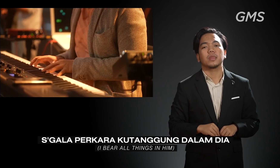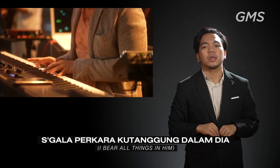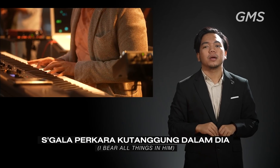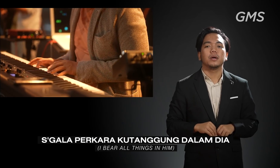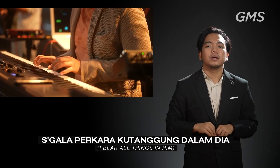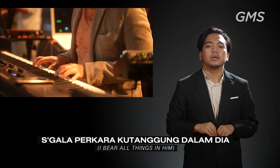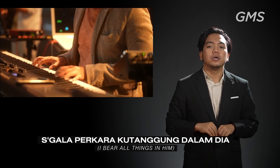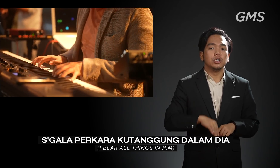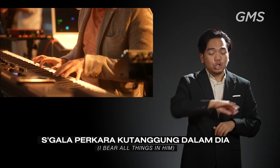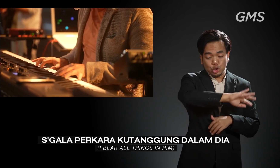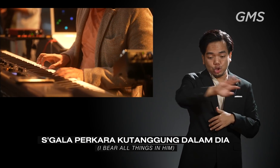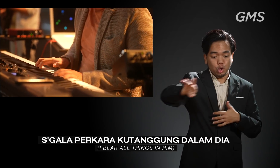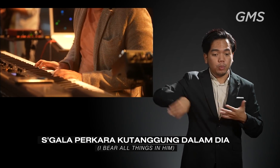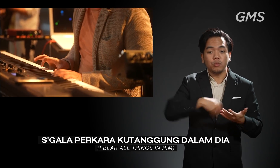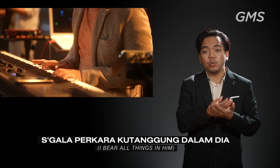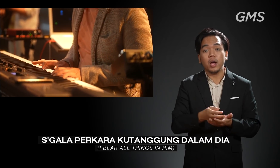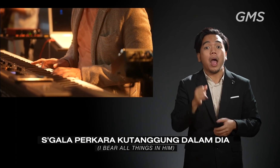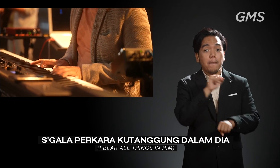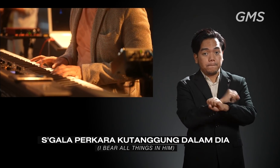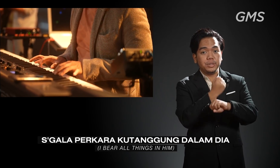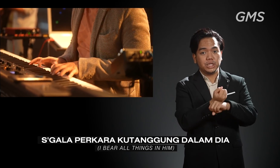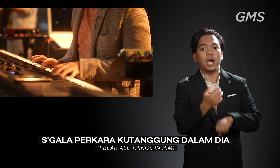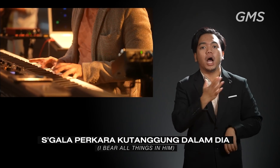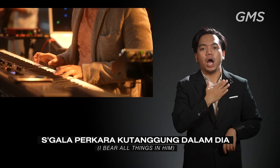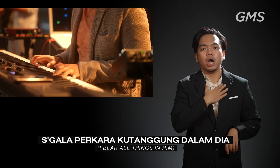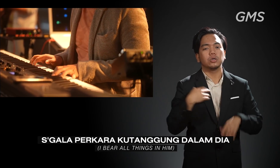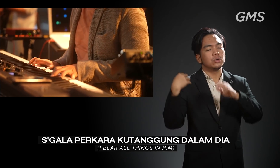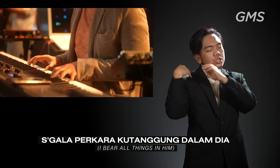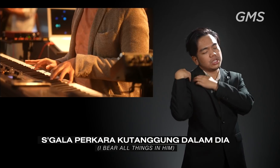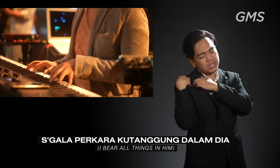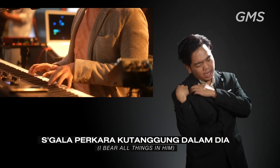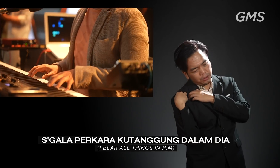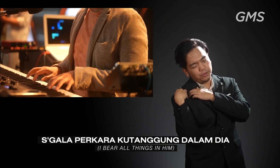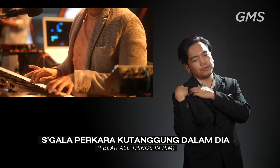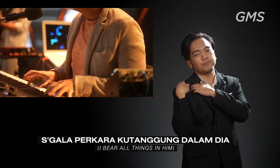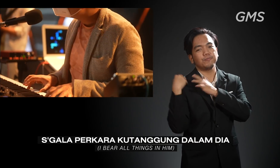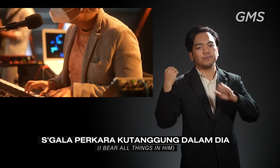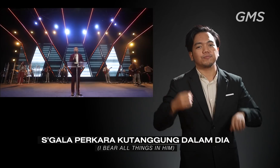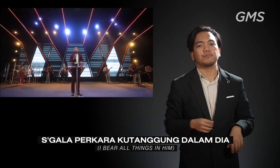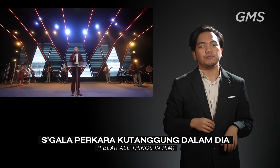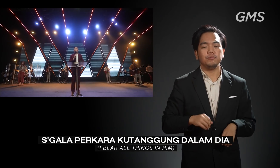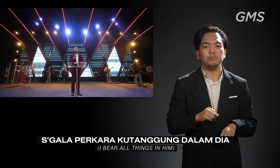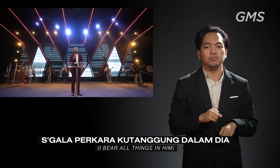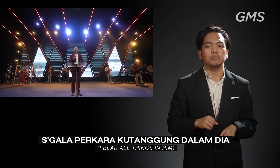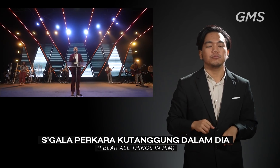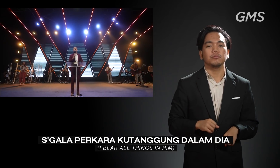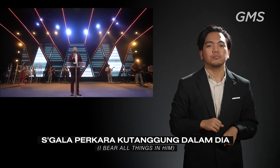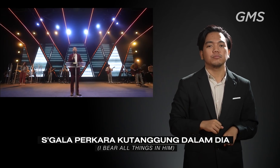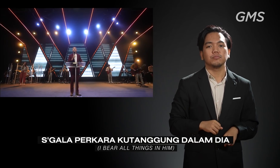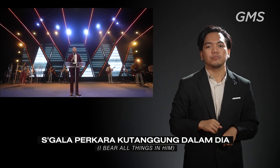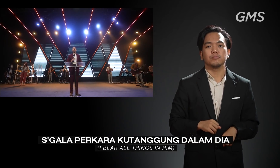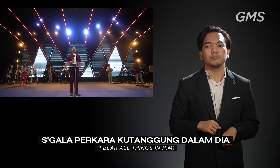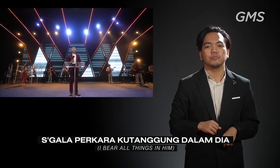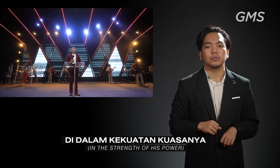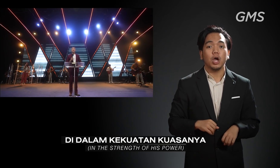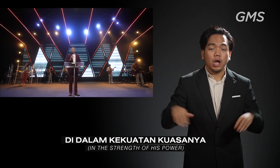Ingatlah. Segala perkara ku tanggung dalam Dia.